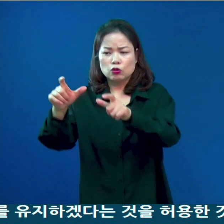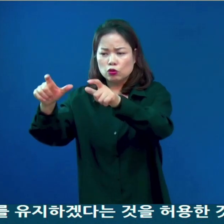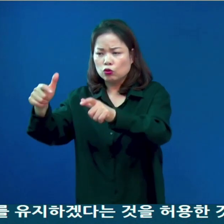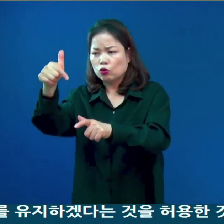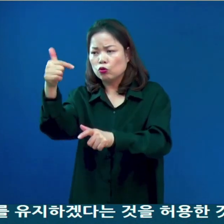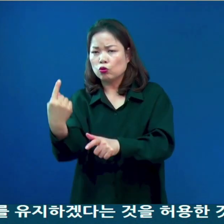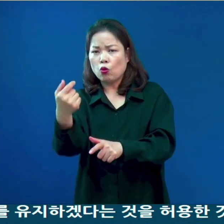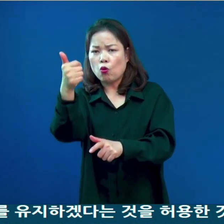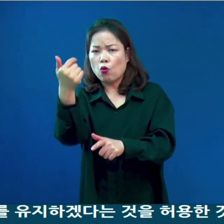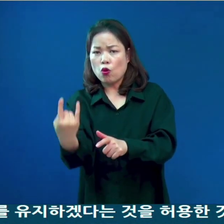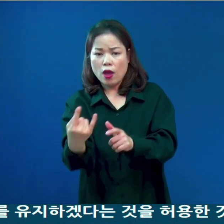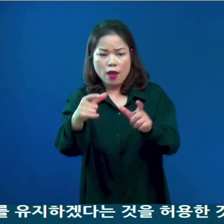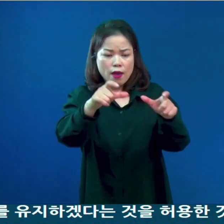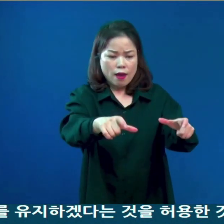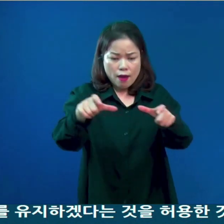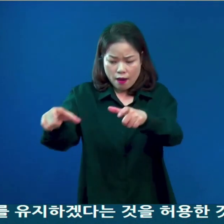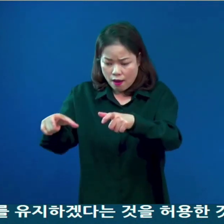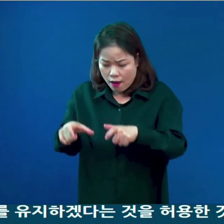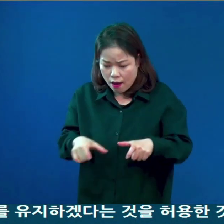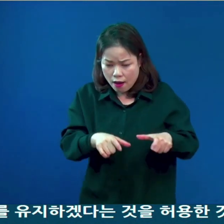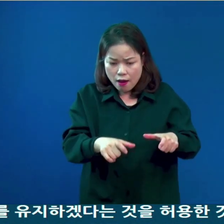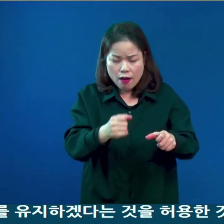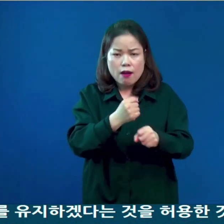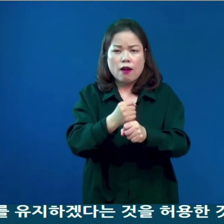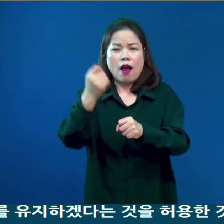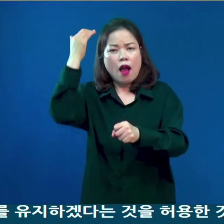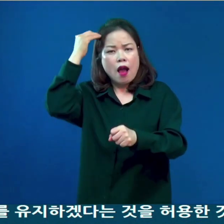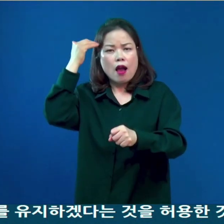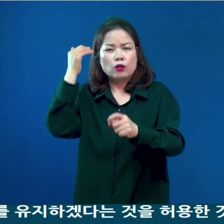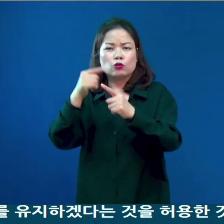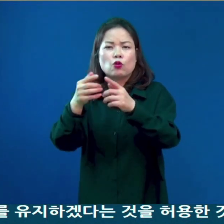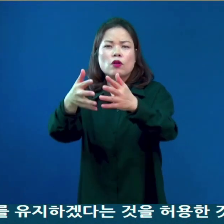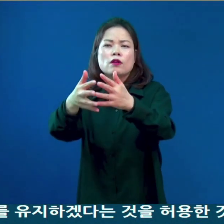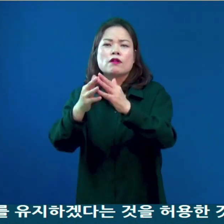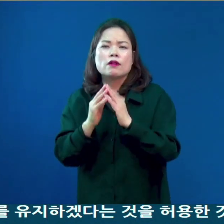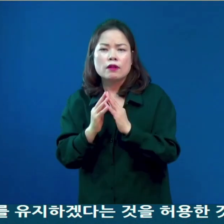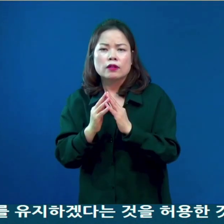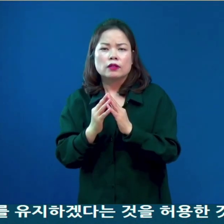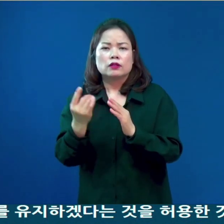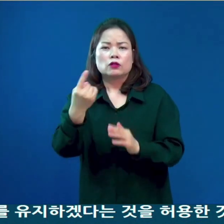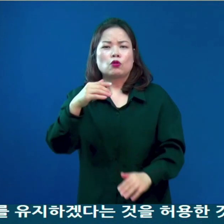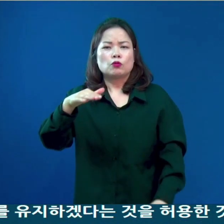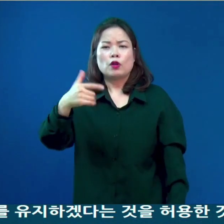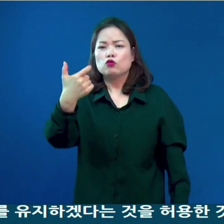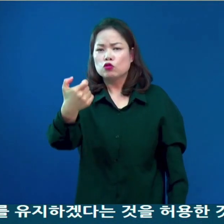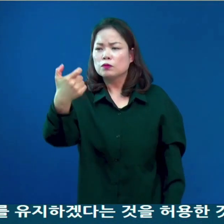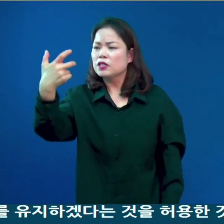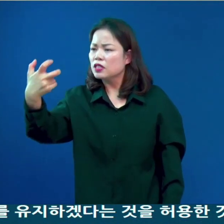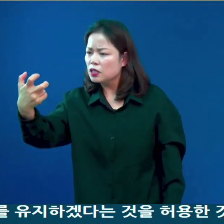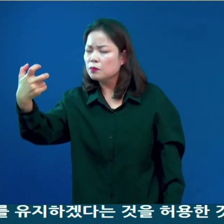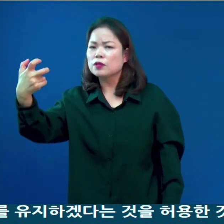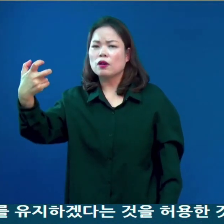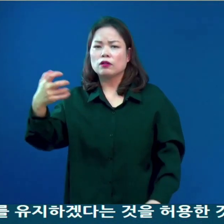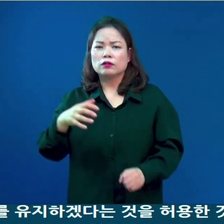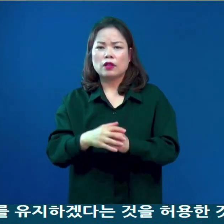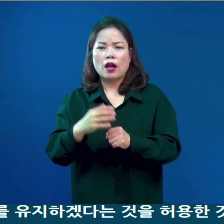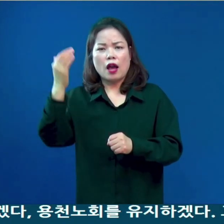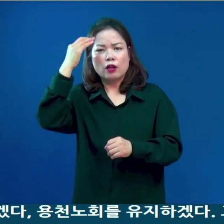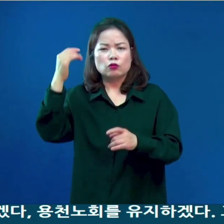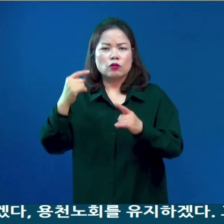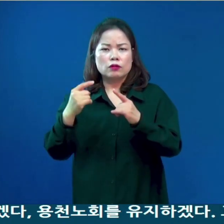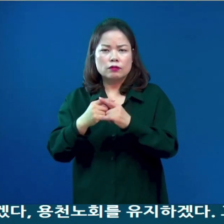한국 교회를 만들어가고 재건하는데 1950년, 60년, 70년에 한국 교회를